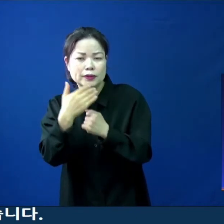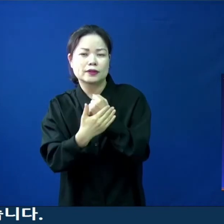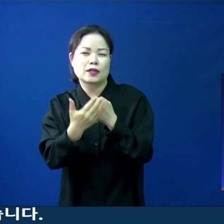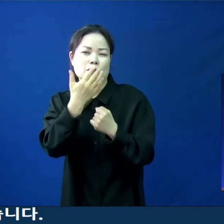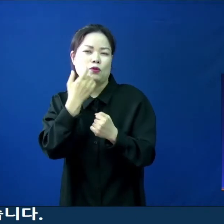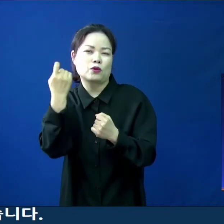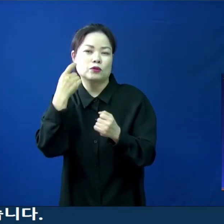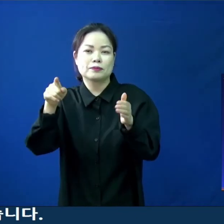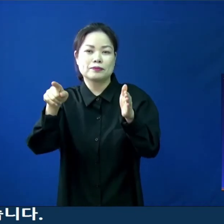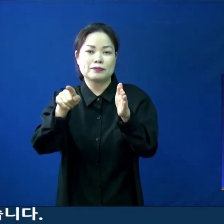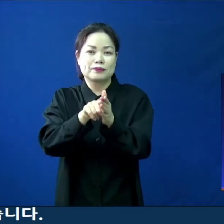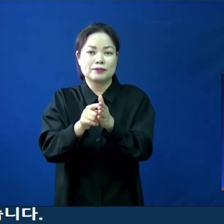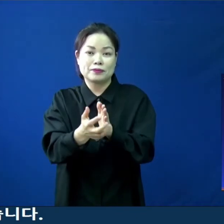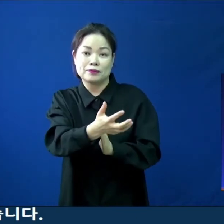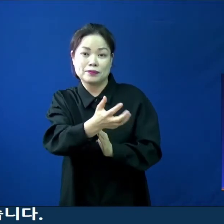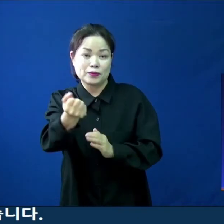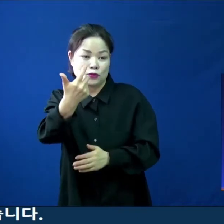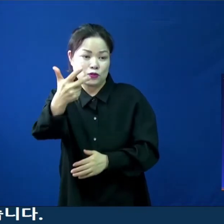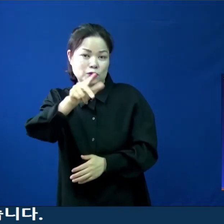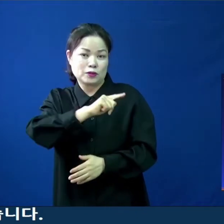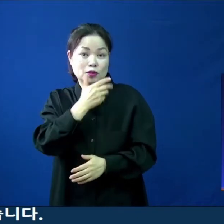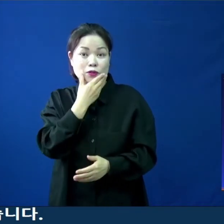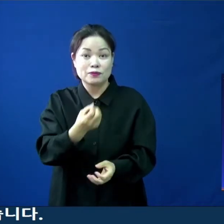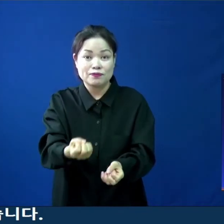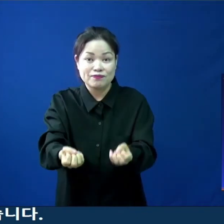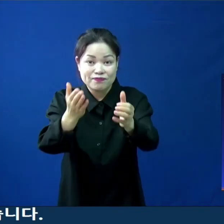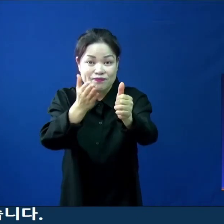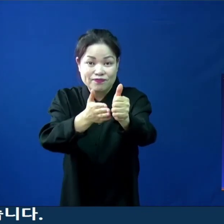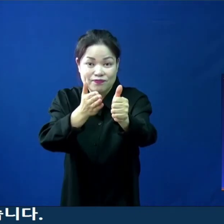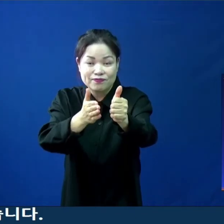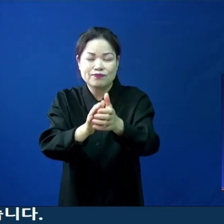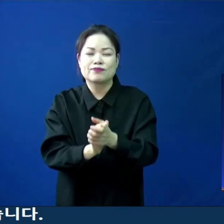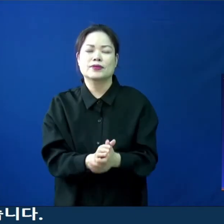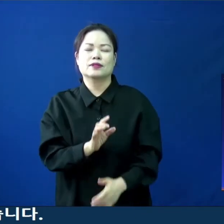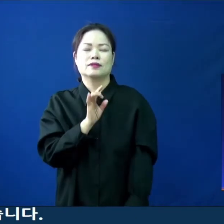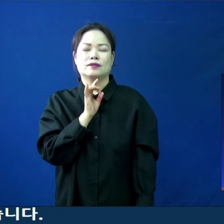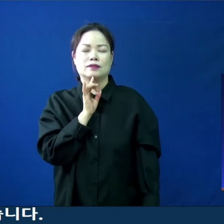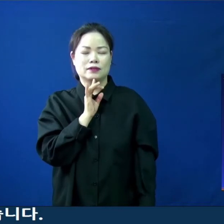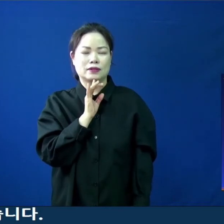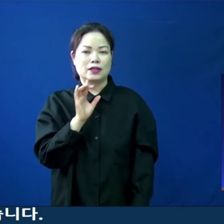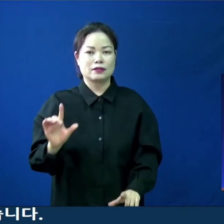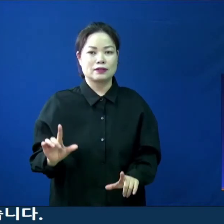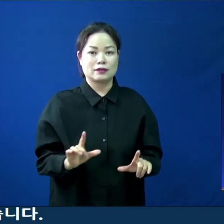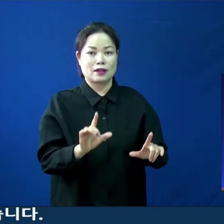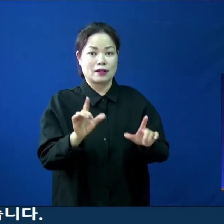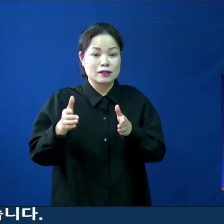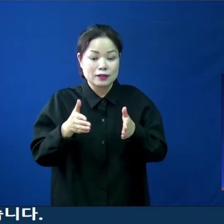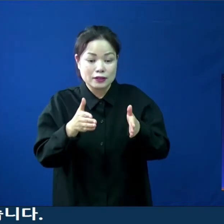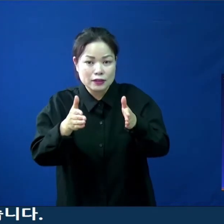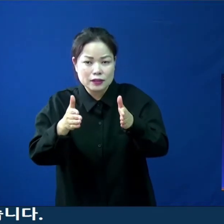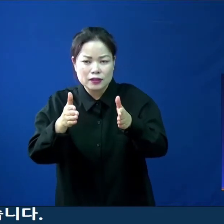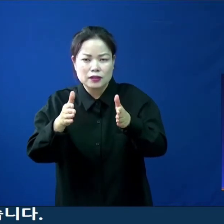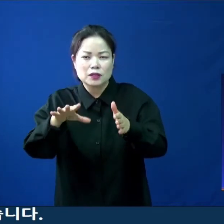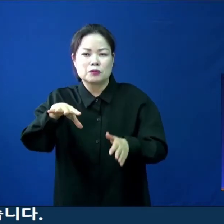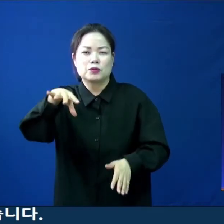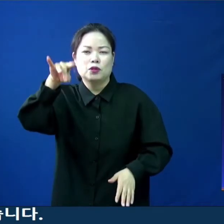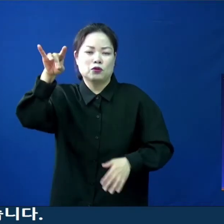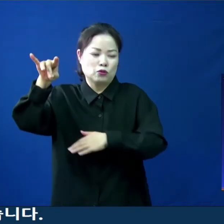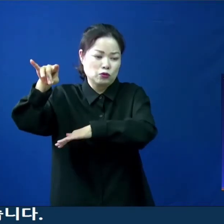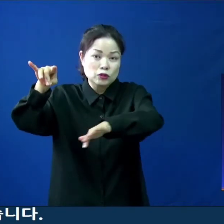복음을 믿음으로 받으시기를 주님의 이름으로 축복합니다. 그것만이 살 길입니다. 그럴 때 비로소